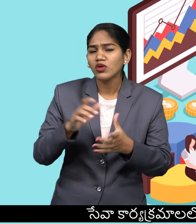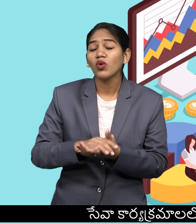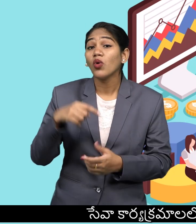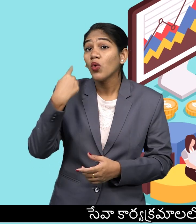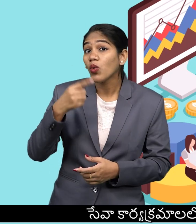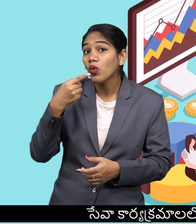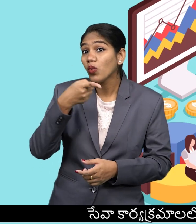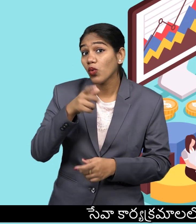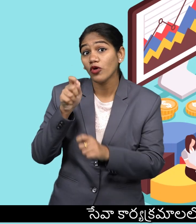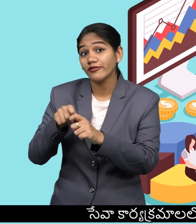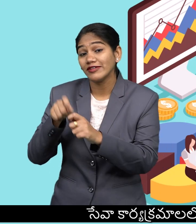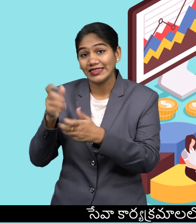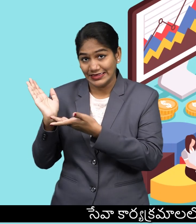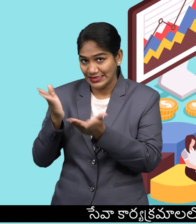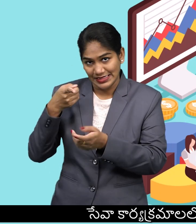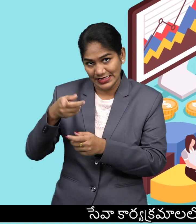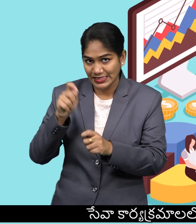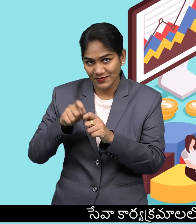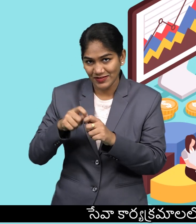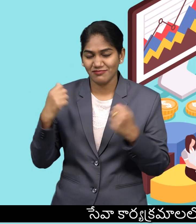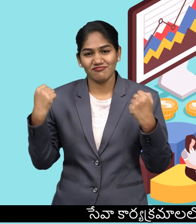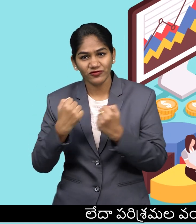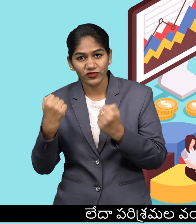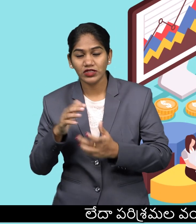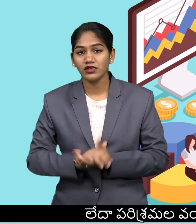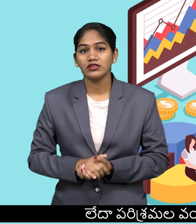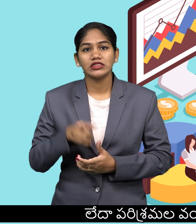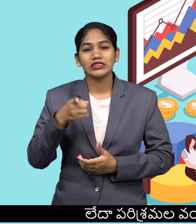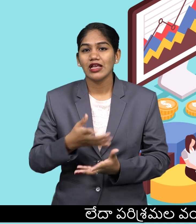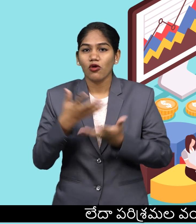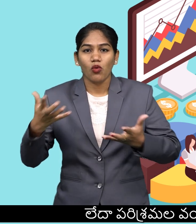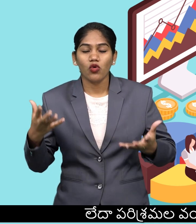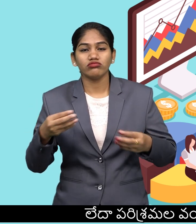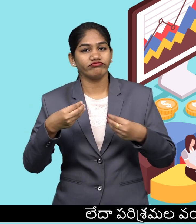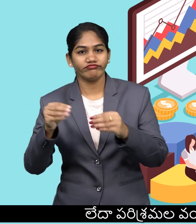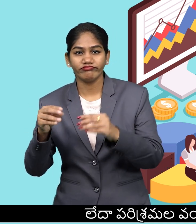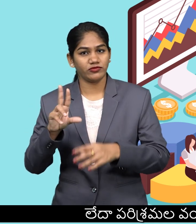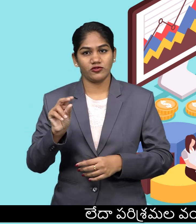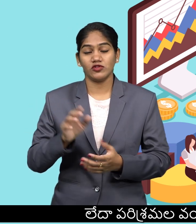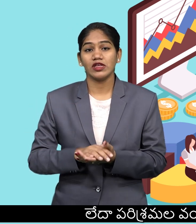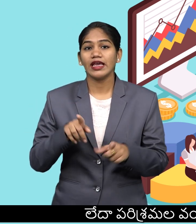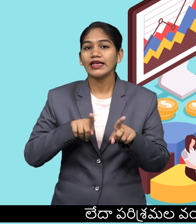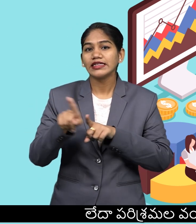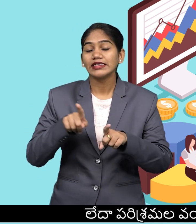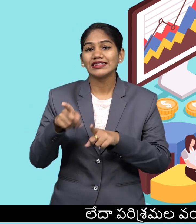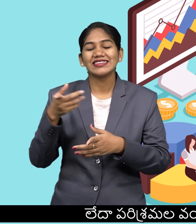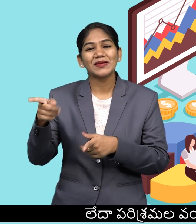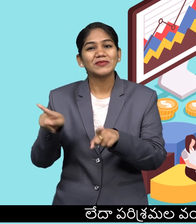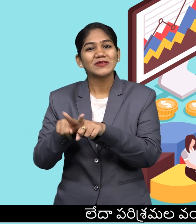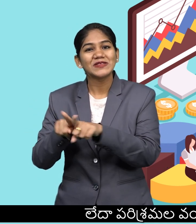సేవా కార్యక్రమాలలో పనిచేసే వ్యక్తులు వ్యవసాయం లేదా పరిశ్రమల వంటి వస్తువులను ఉత్పత్తి